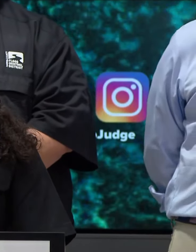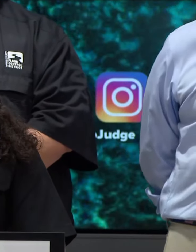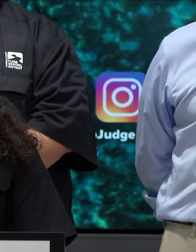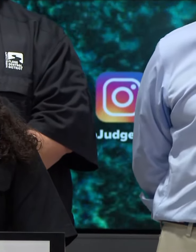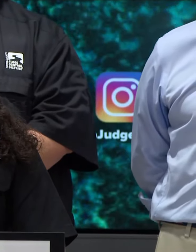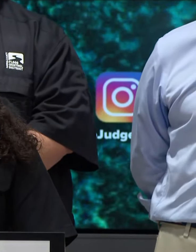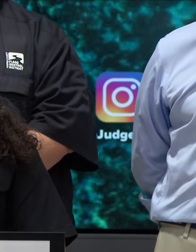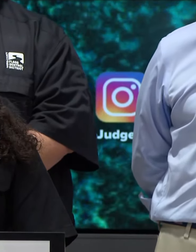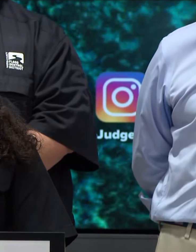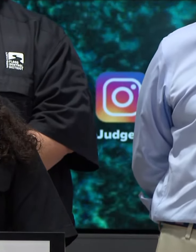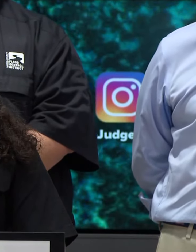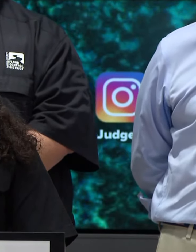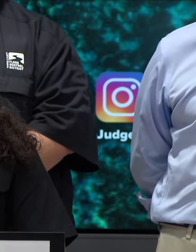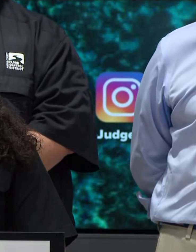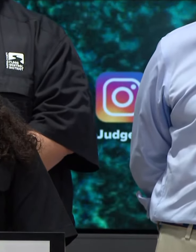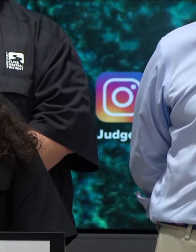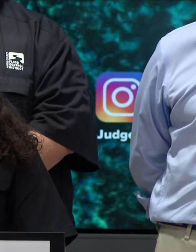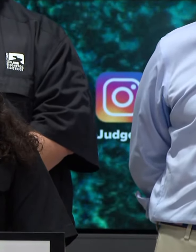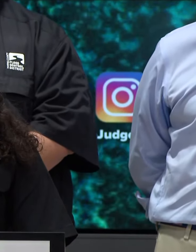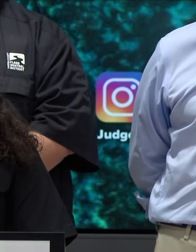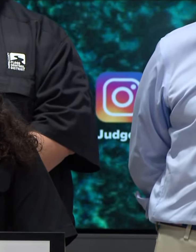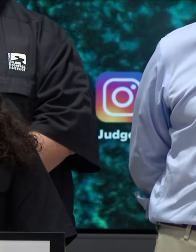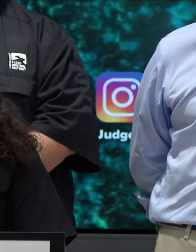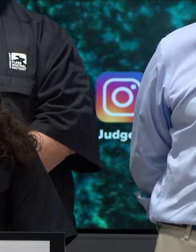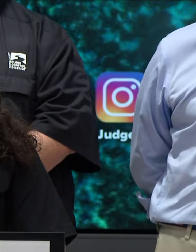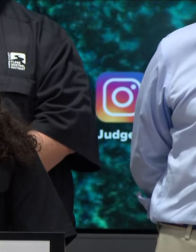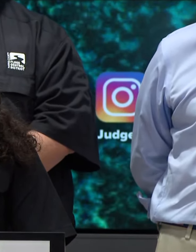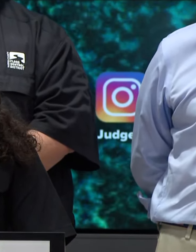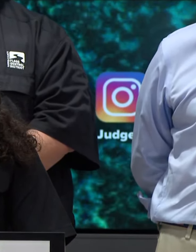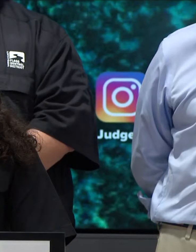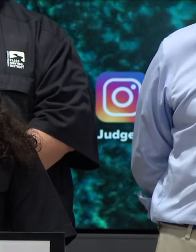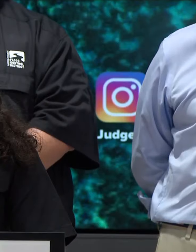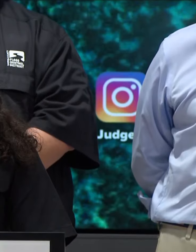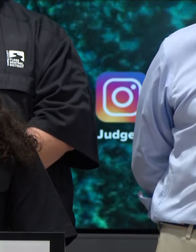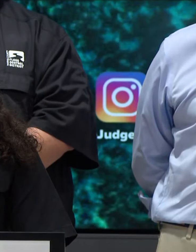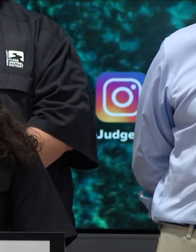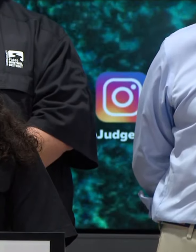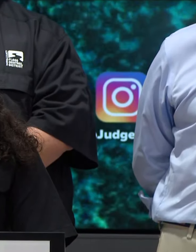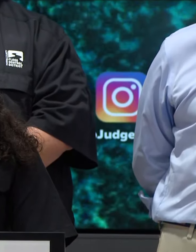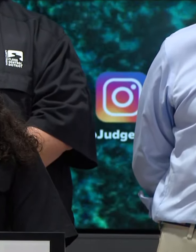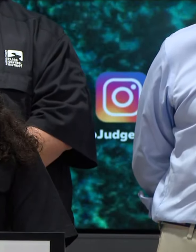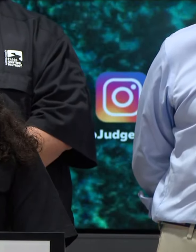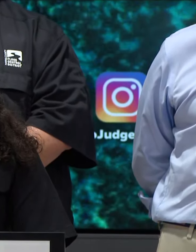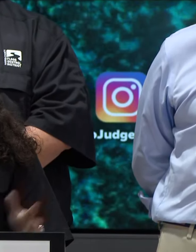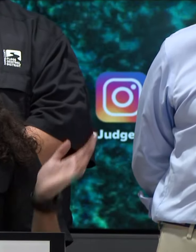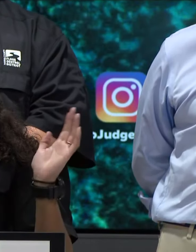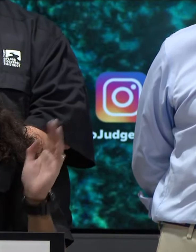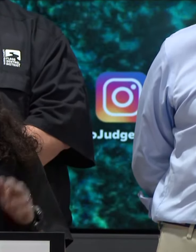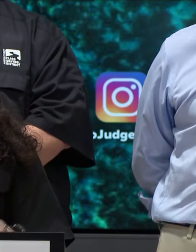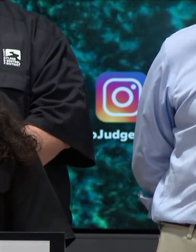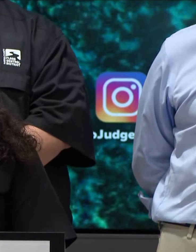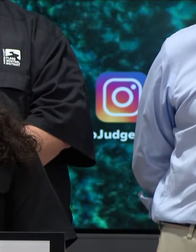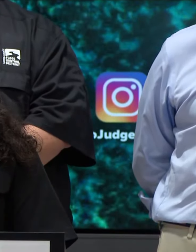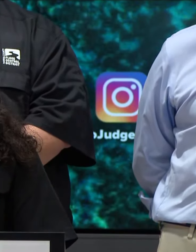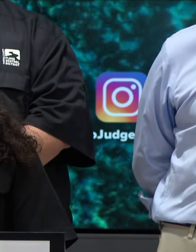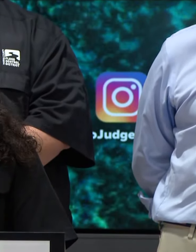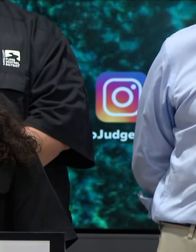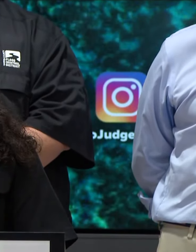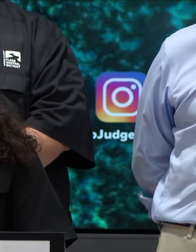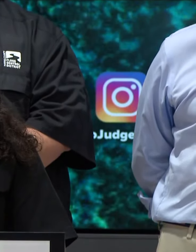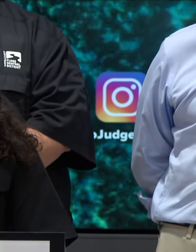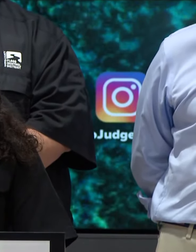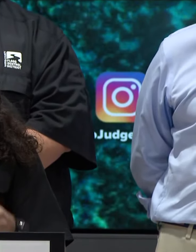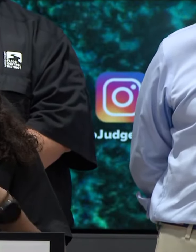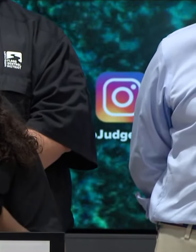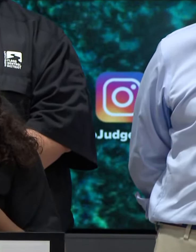estarán aquí respondiendo preguntas de la prensa. Por mis interacciones, basadas en las interacciones que he tenido estos días y realmente durante ya